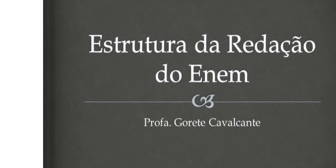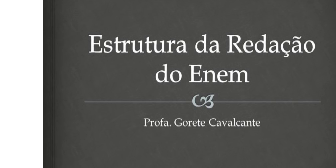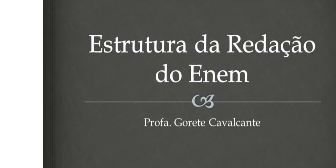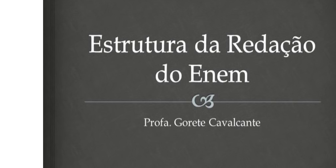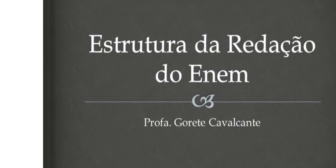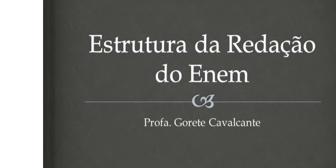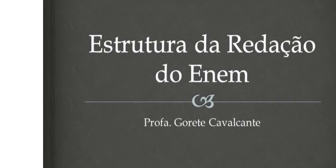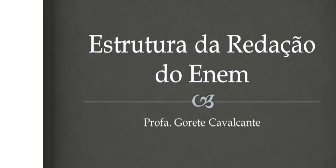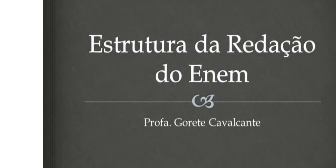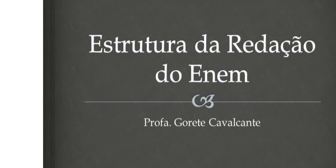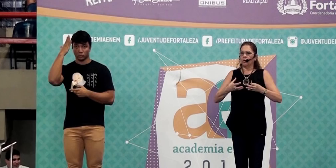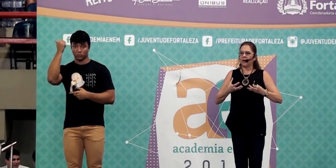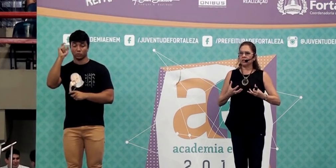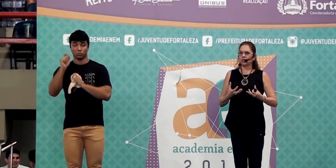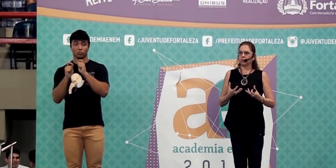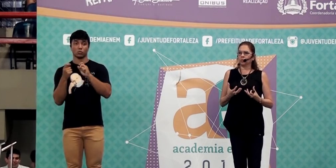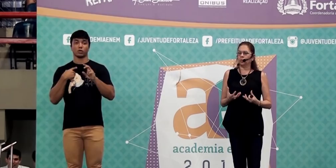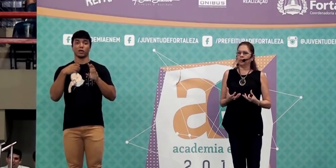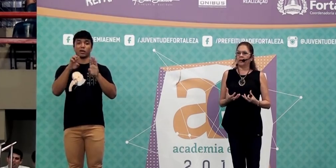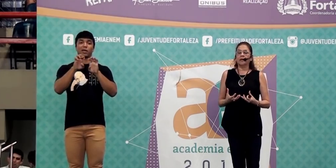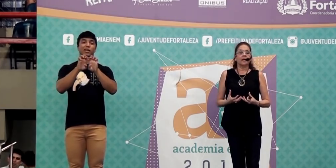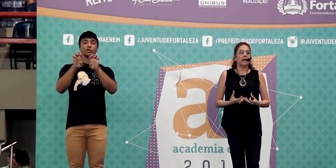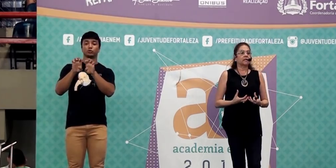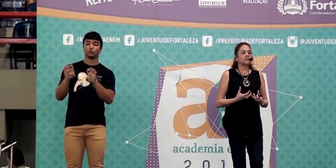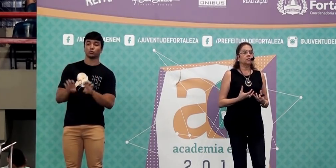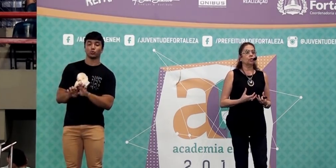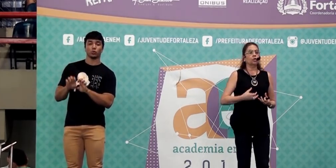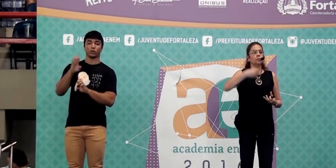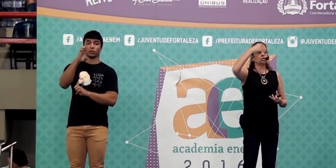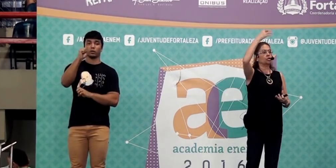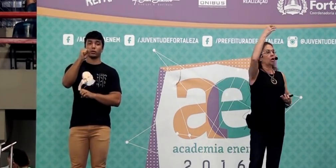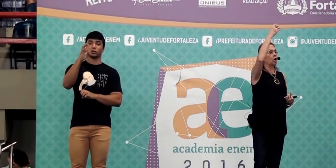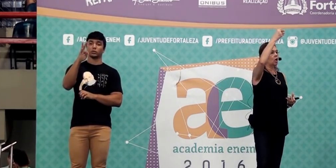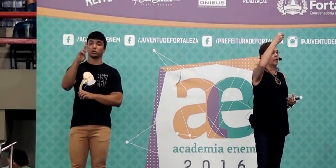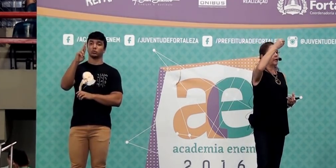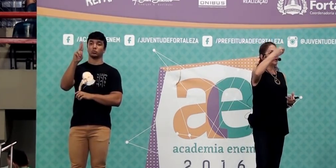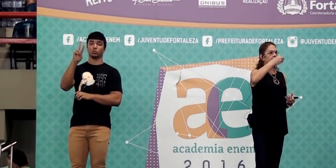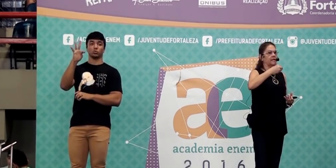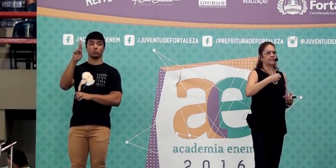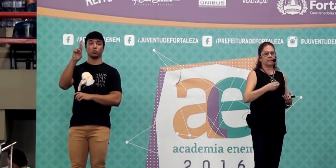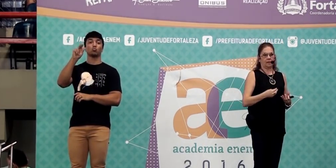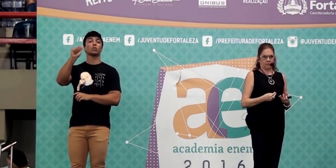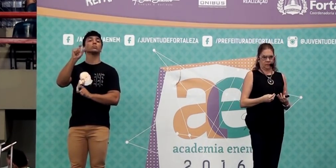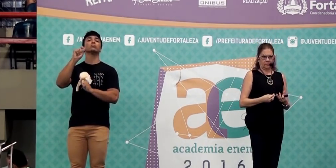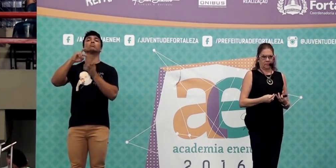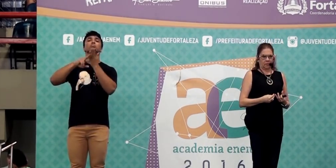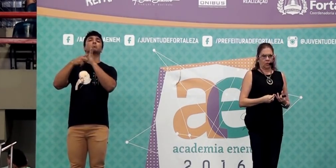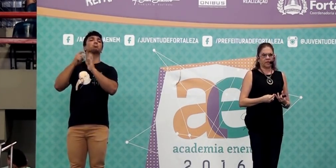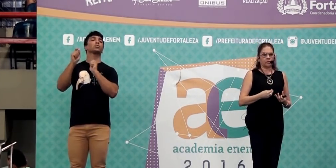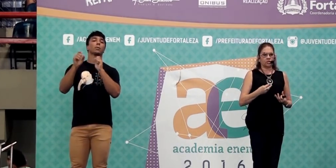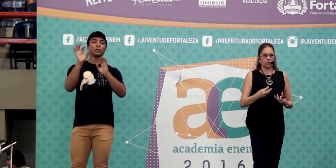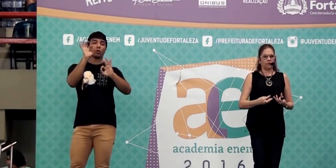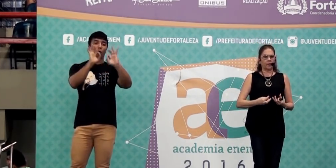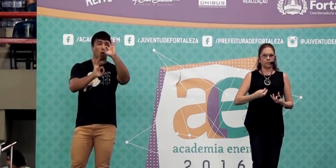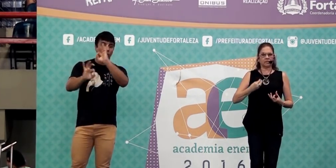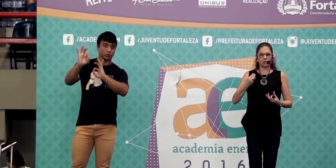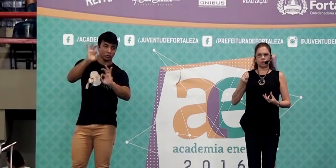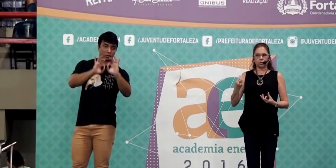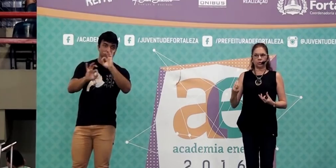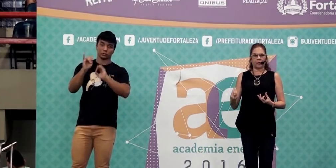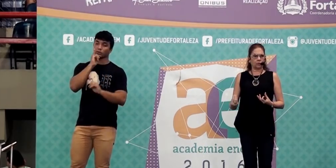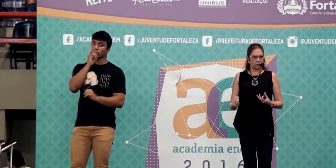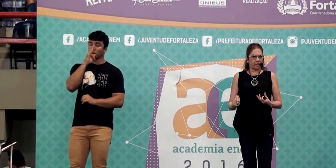que vocês soubessem que o termo estrutura é sinônimo de organização. Quando eu digo